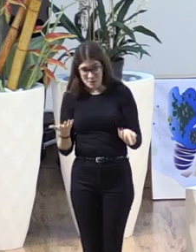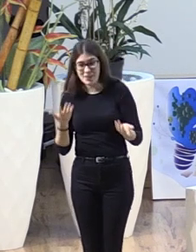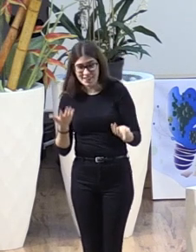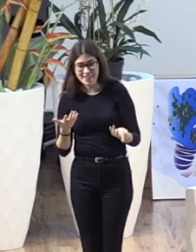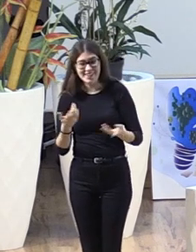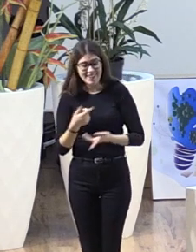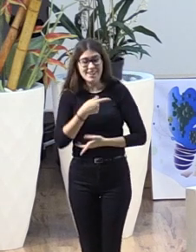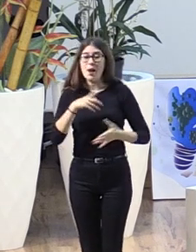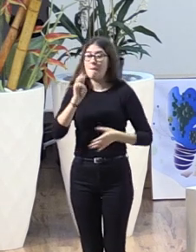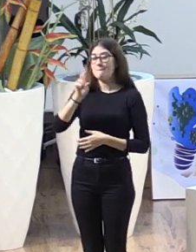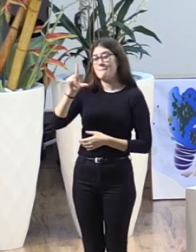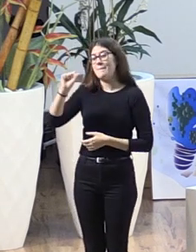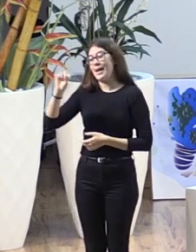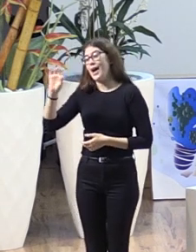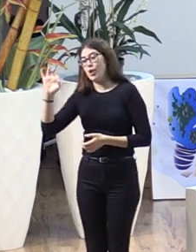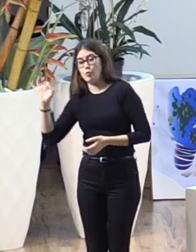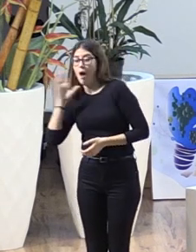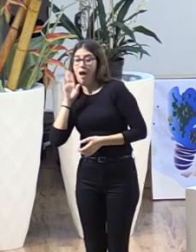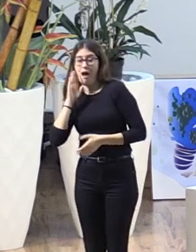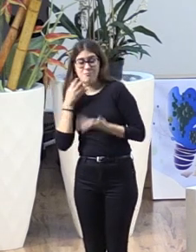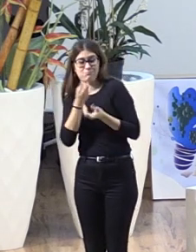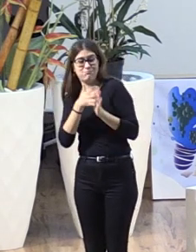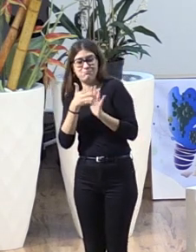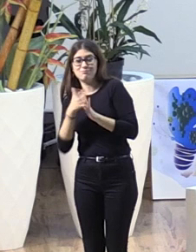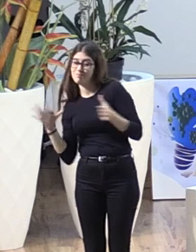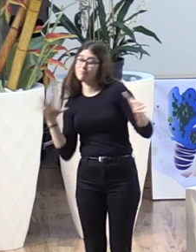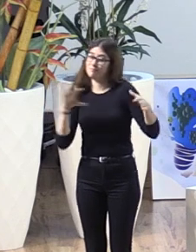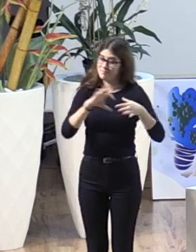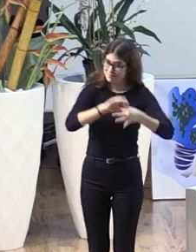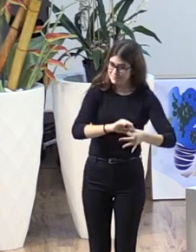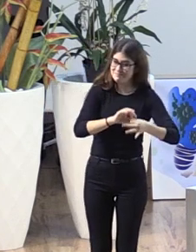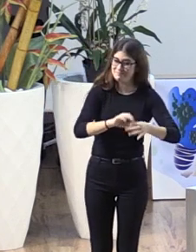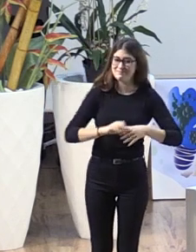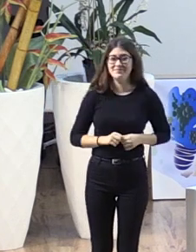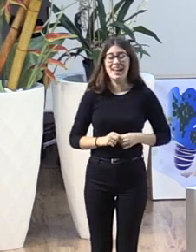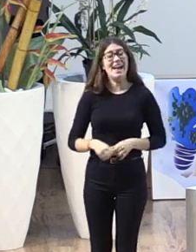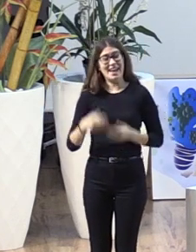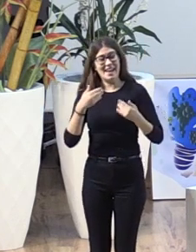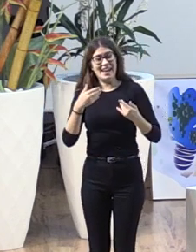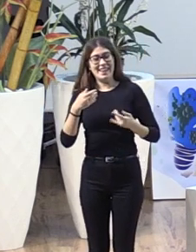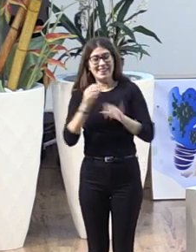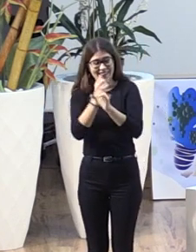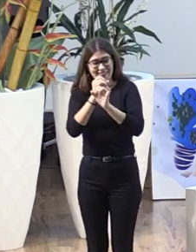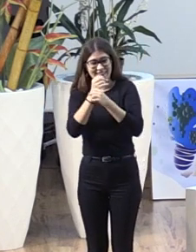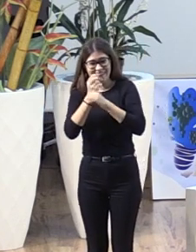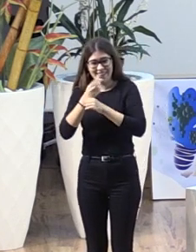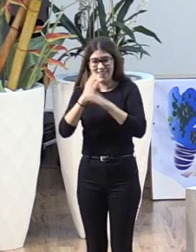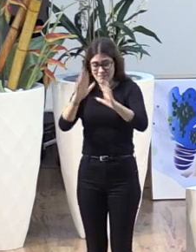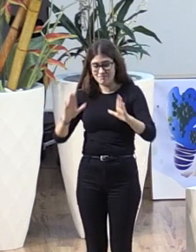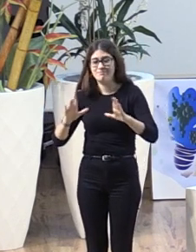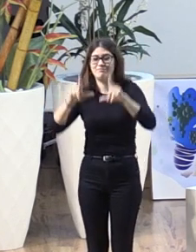con Platón. Es decir, no hemos ayudado a la gente a ser protagonista de su proceso